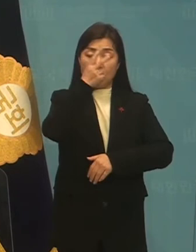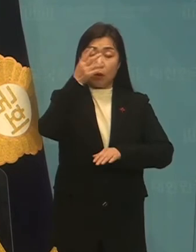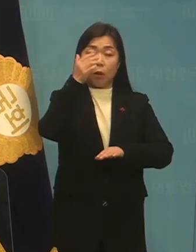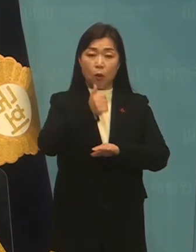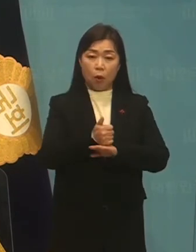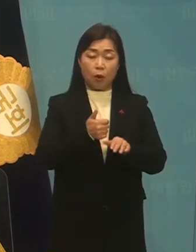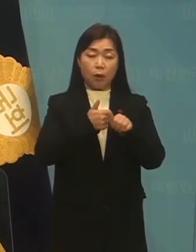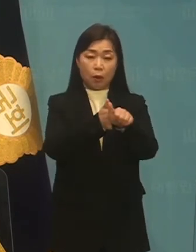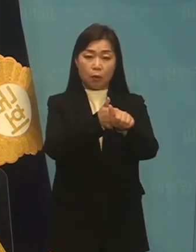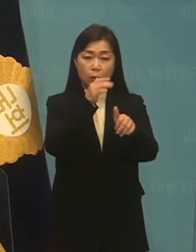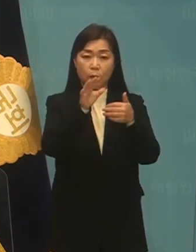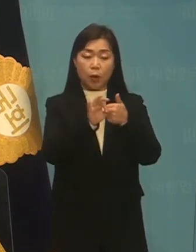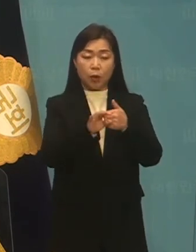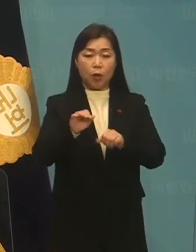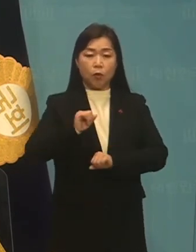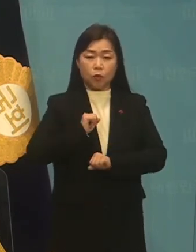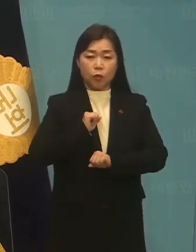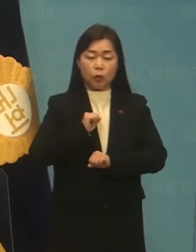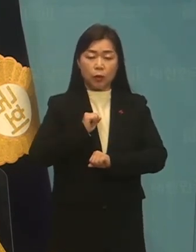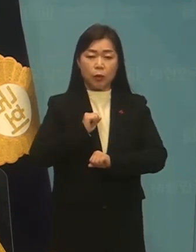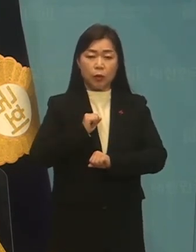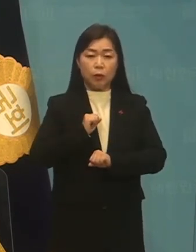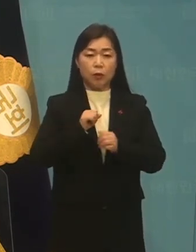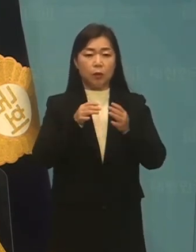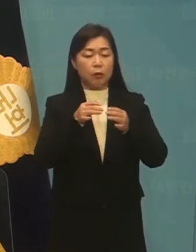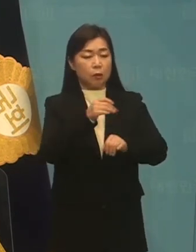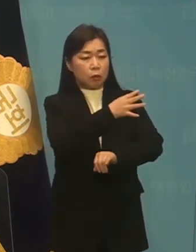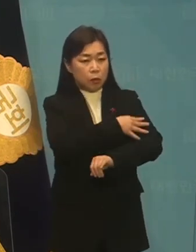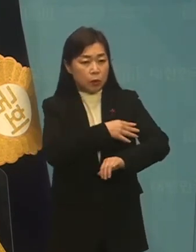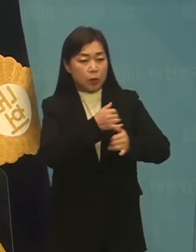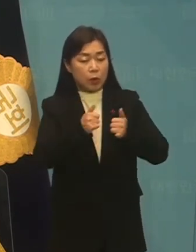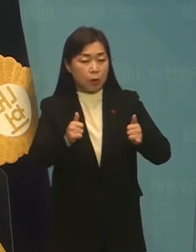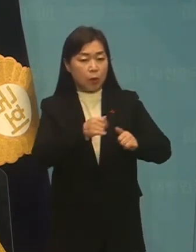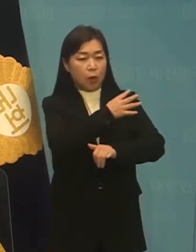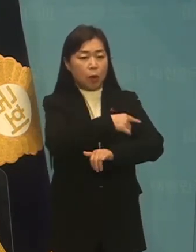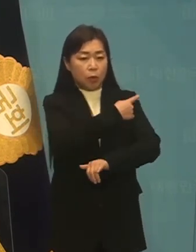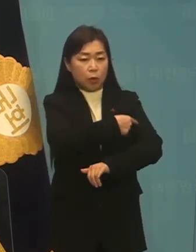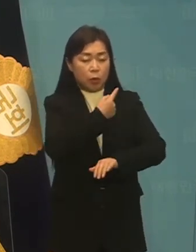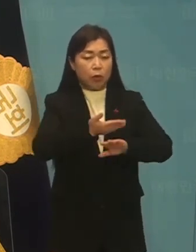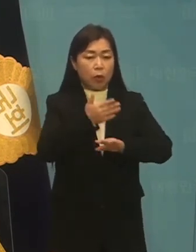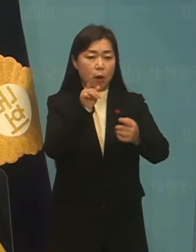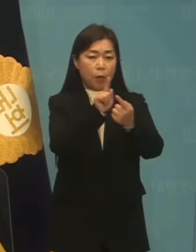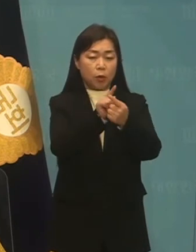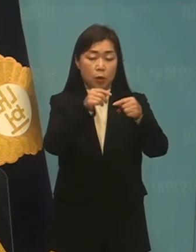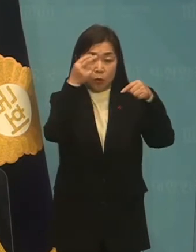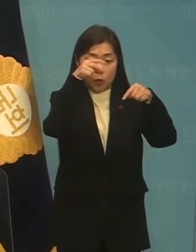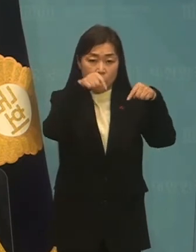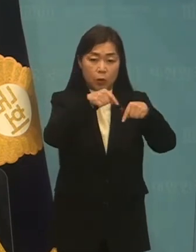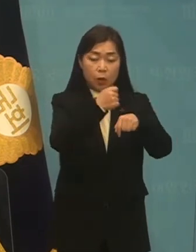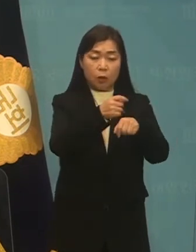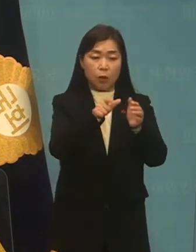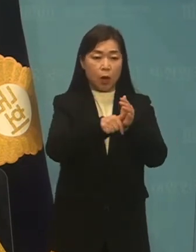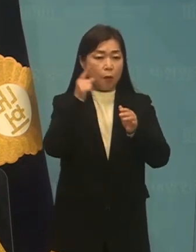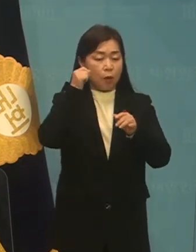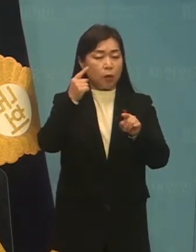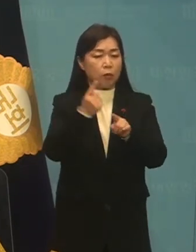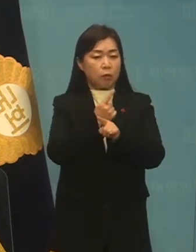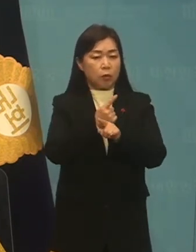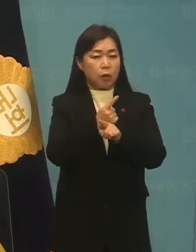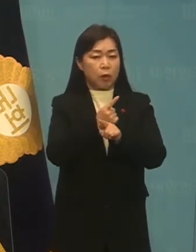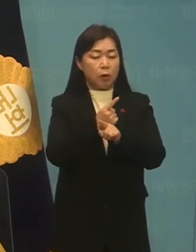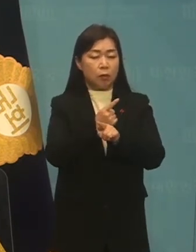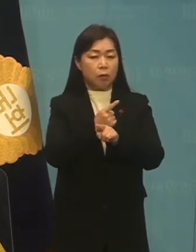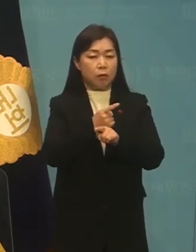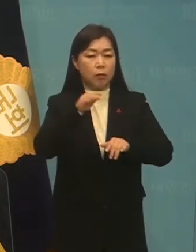결과에 따르면 국군 병사와 간부를 상대로 한 면접 조사에서 두발 규정 차등